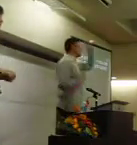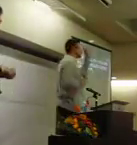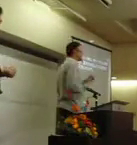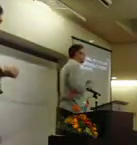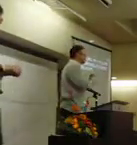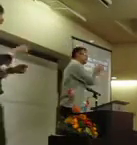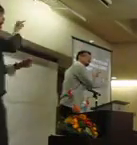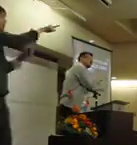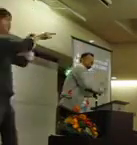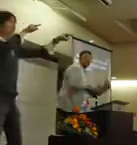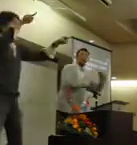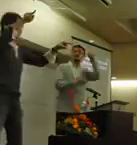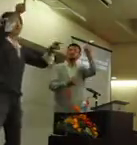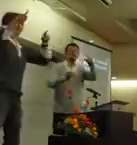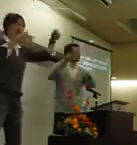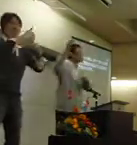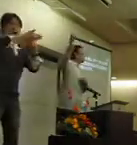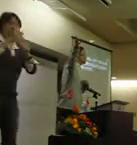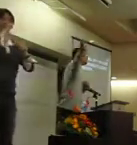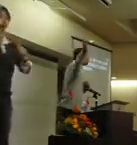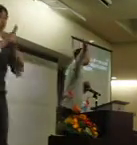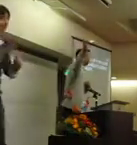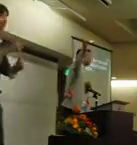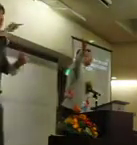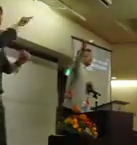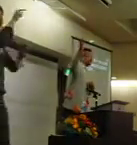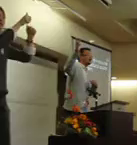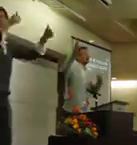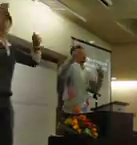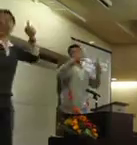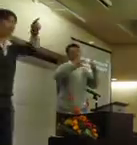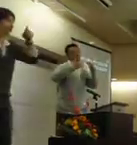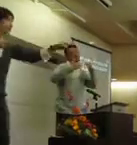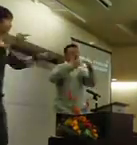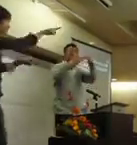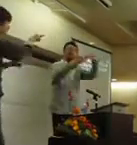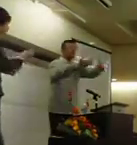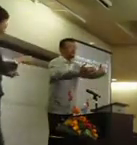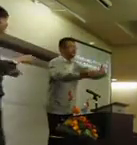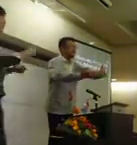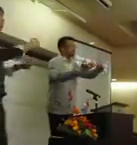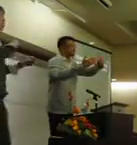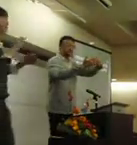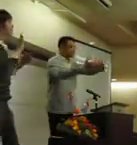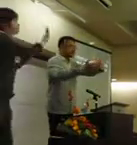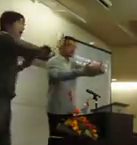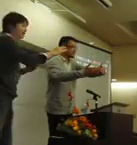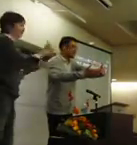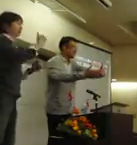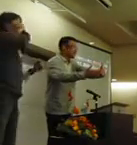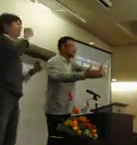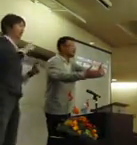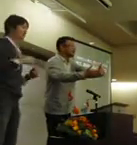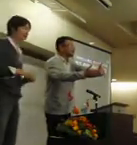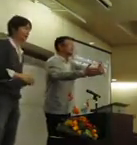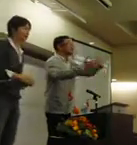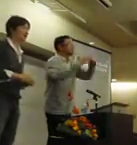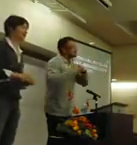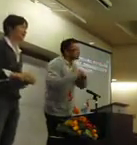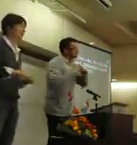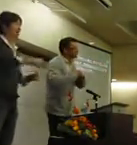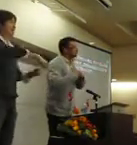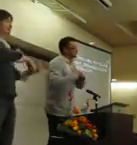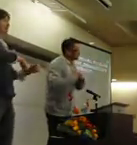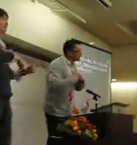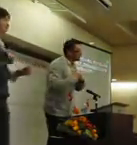あいつのせいだ、環境のせいだ、あいつのせいだ、こいつのせいだと言ってる間には私たち前に進めません。自